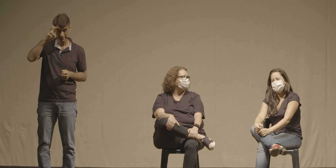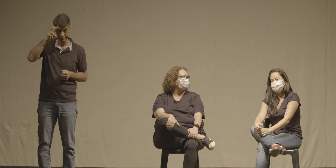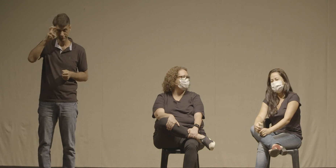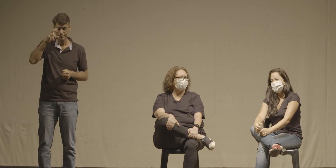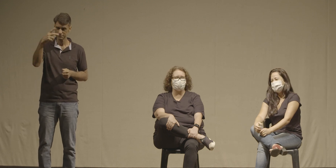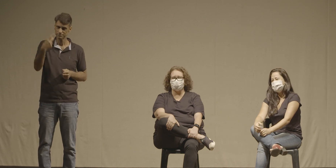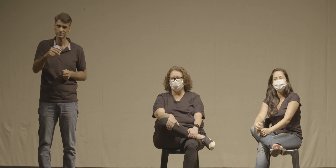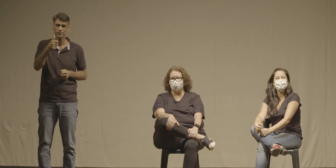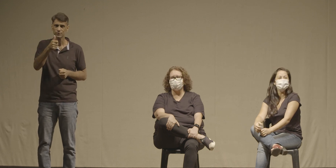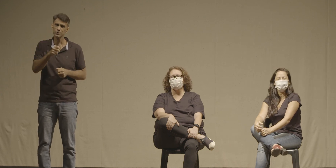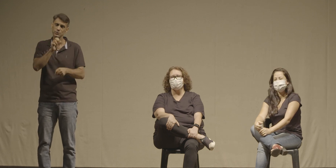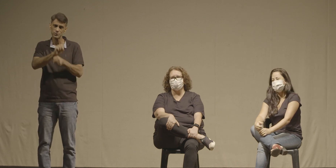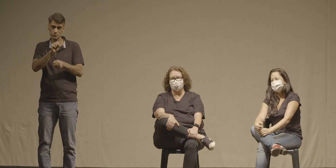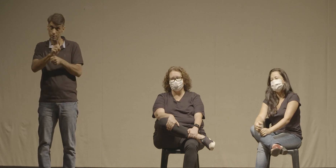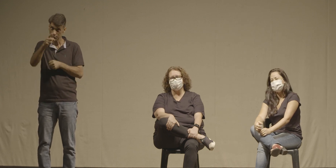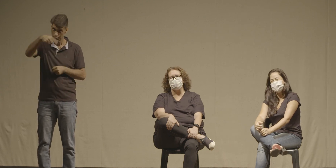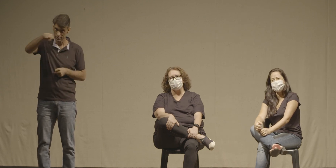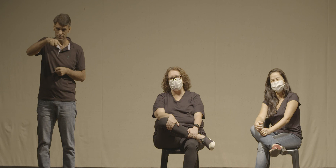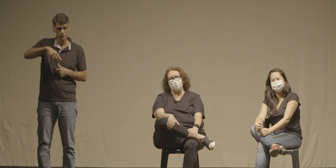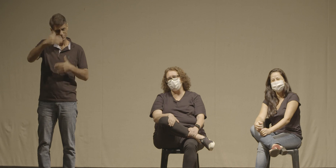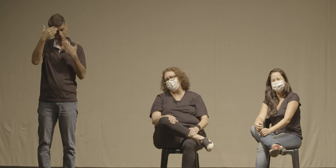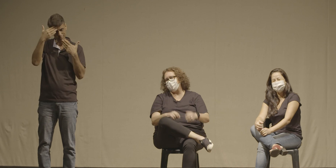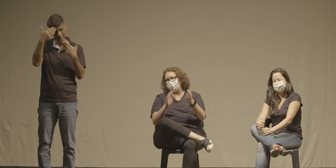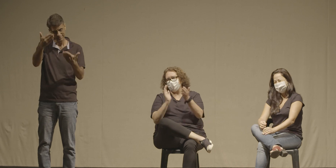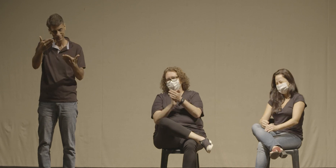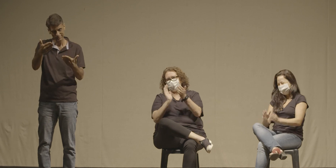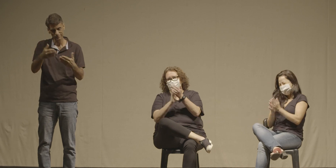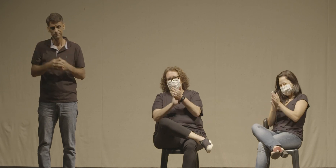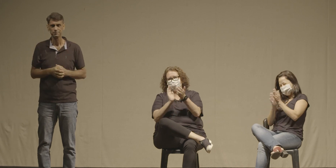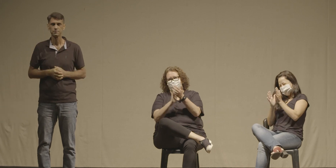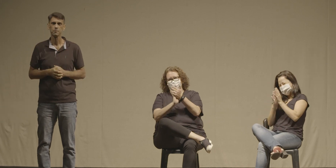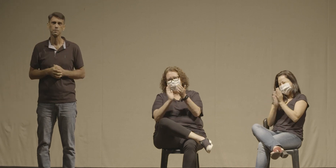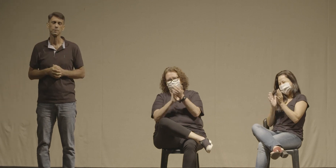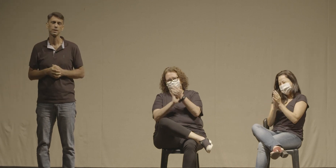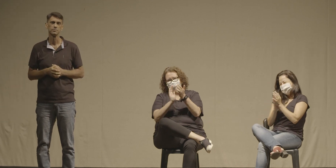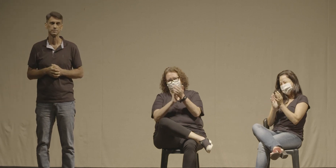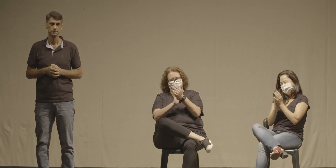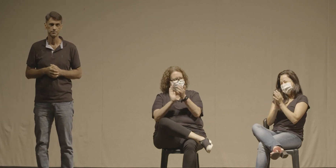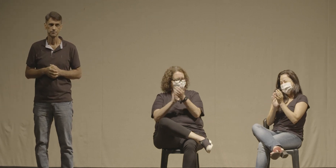Isso aí. Esperamos vocês todos. Muito obrigada. Isso aí, obrigada, gente.